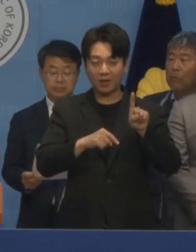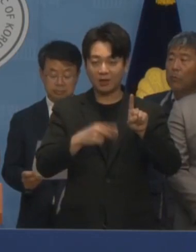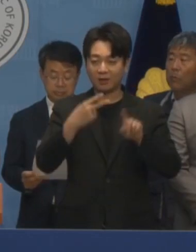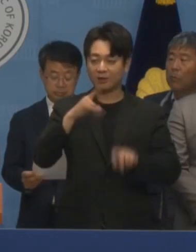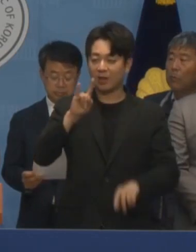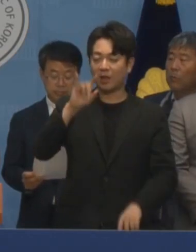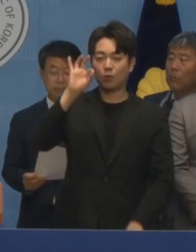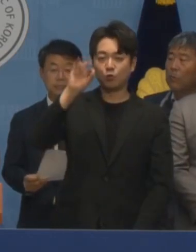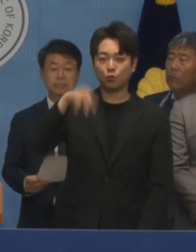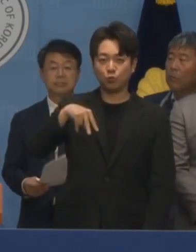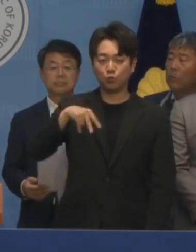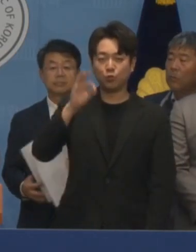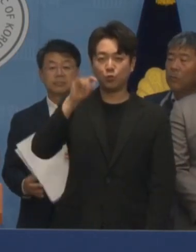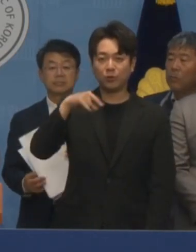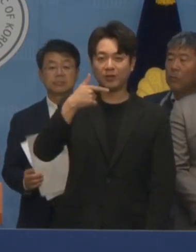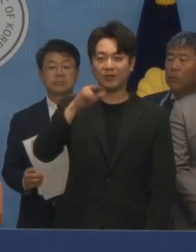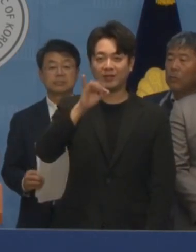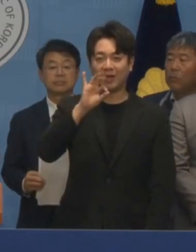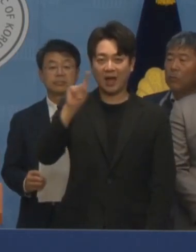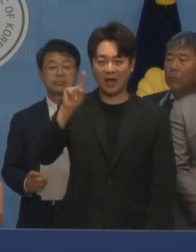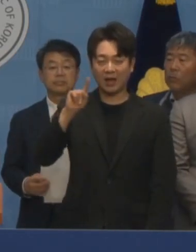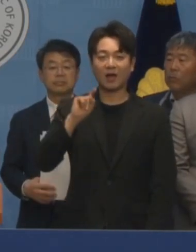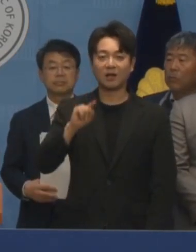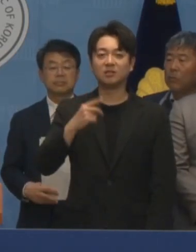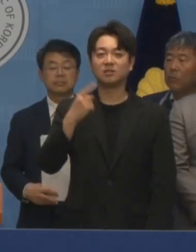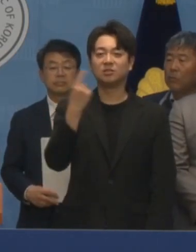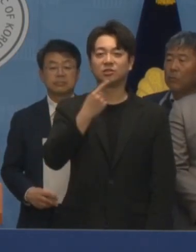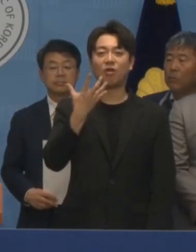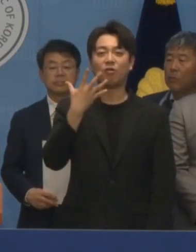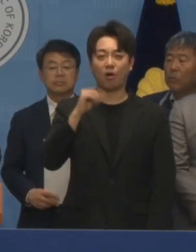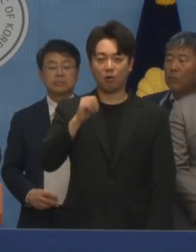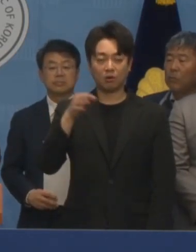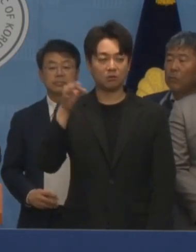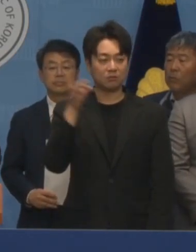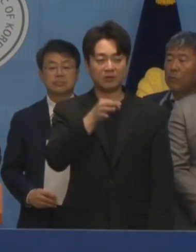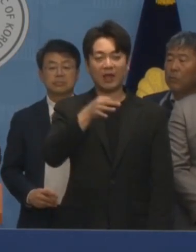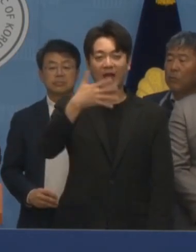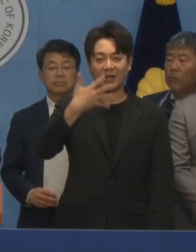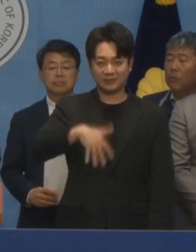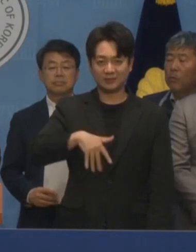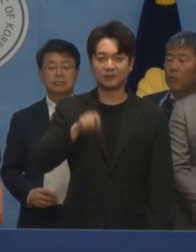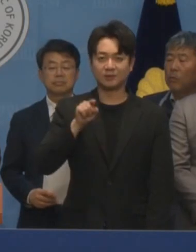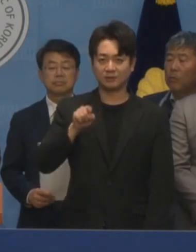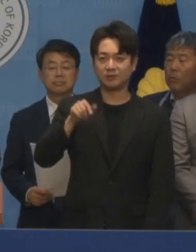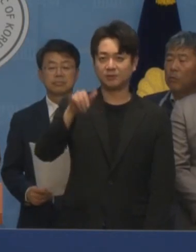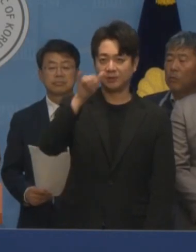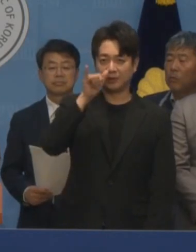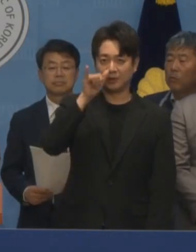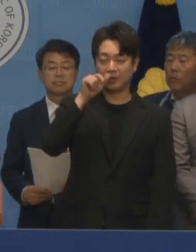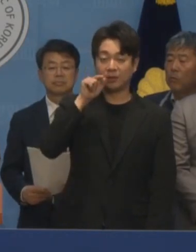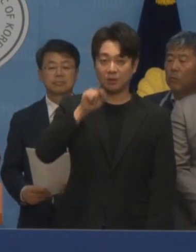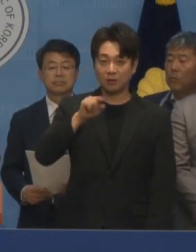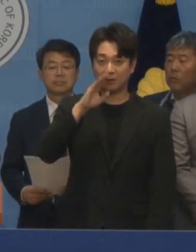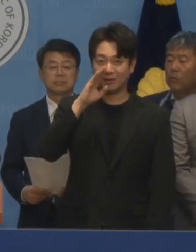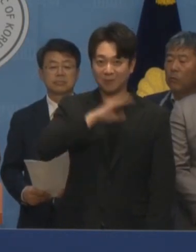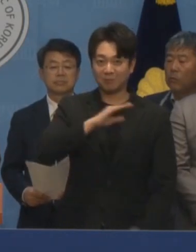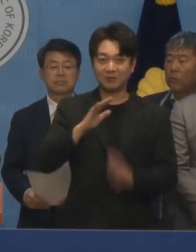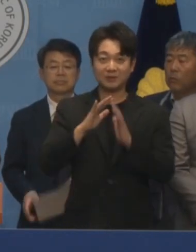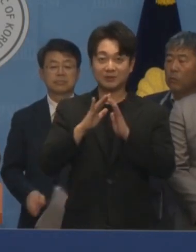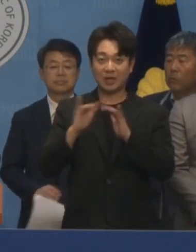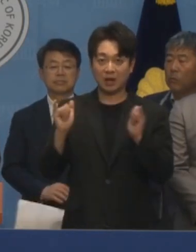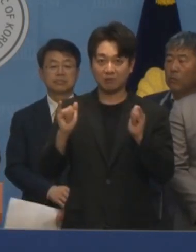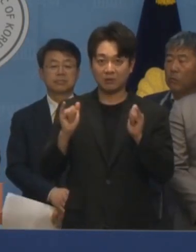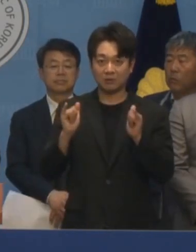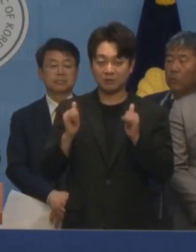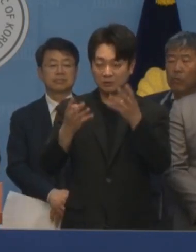1,000억을 지금 체불하고 있는 겁니다. 이런 악덕 기업주들은 이 땅에 발붙이지 못하도록